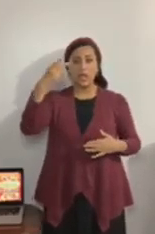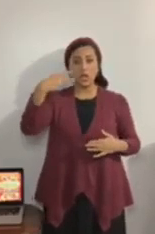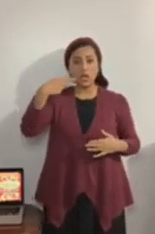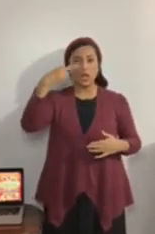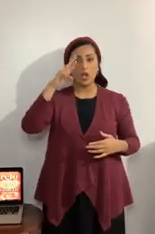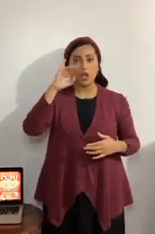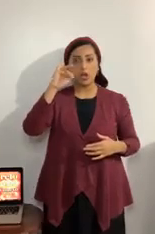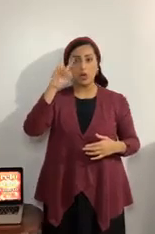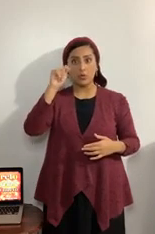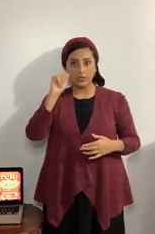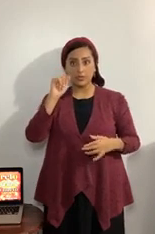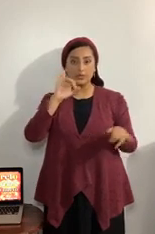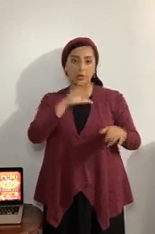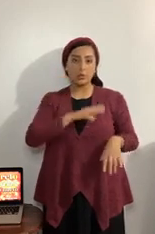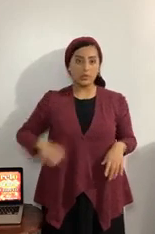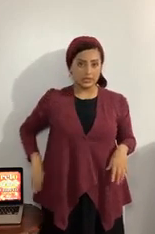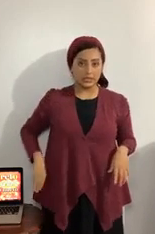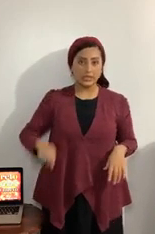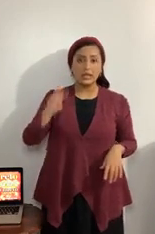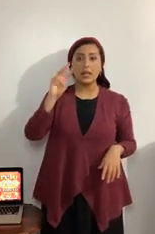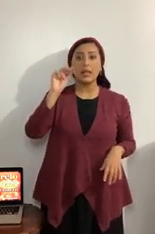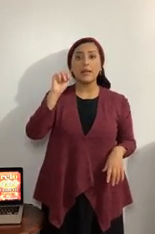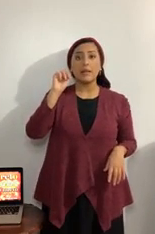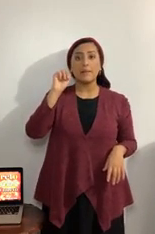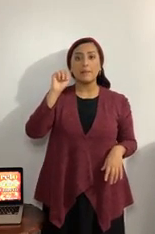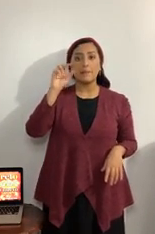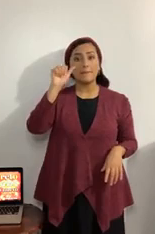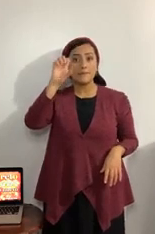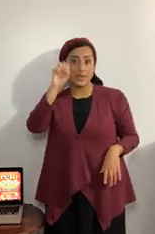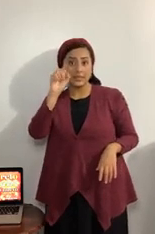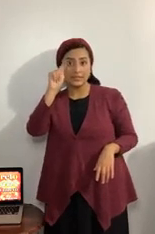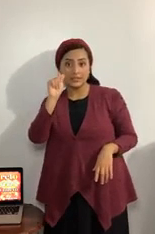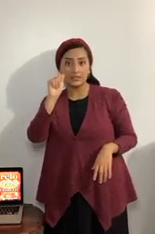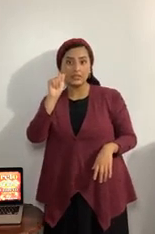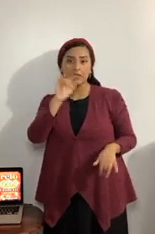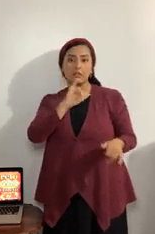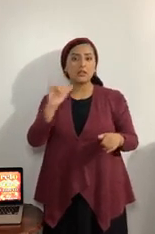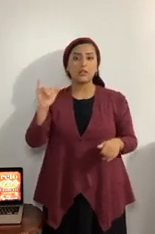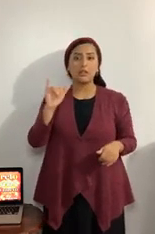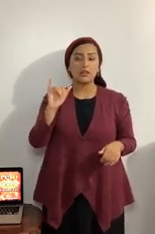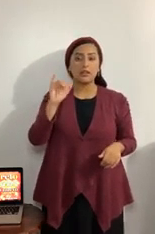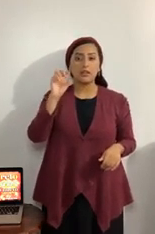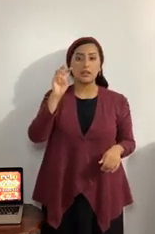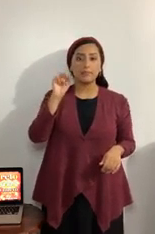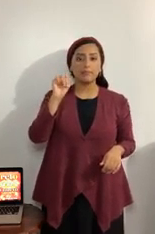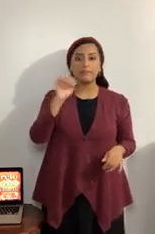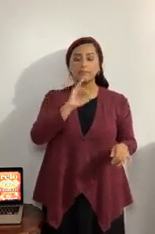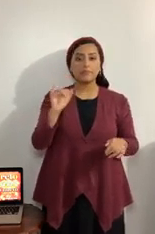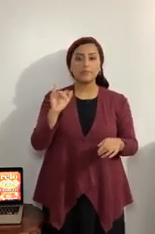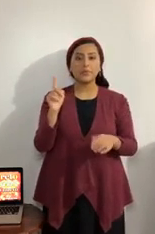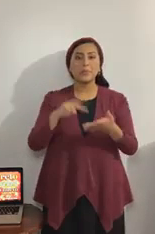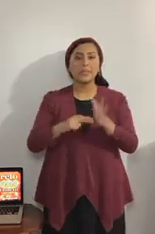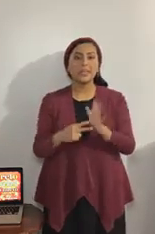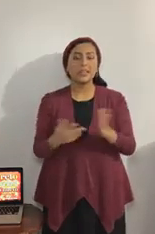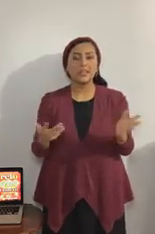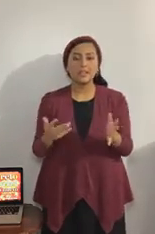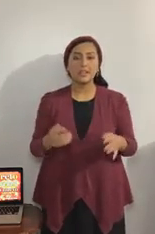Más, misa. Entonces, ¿qué dice? Merry Christmas. ¿Qué dice? En realidad quiere decir